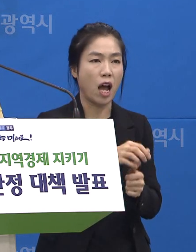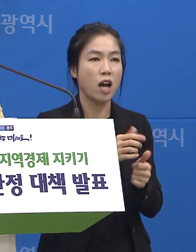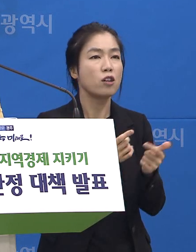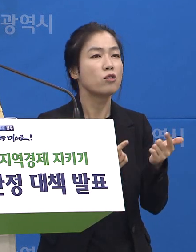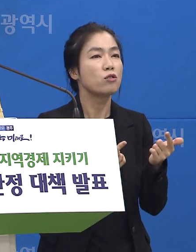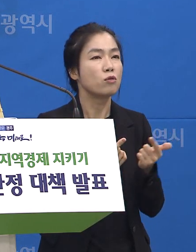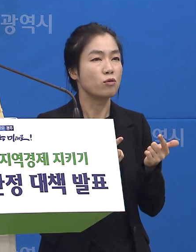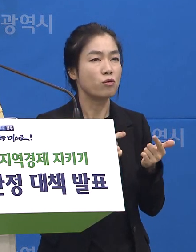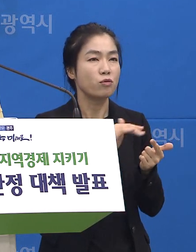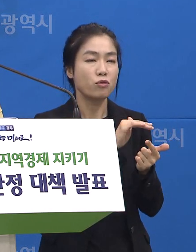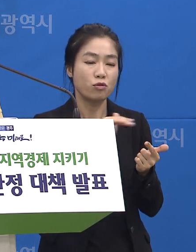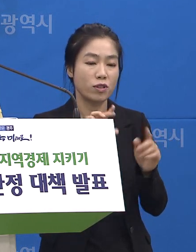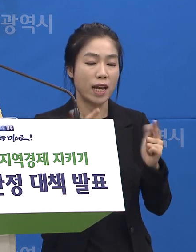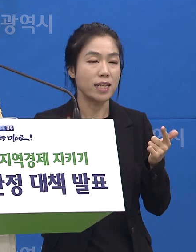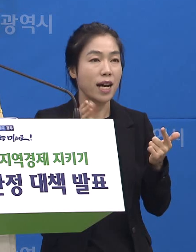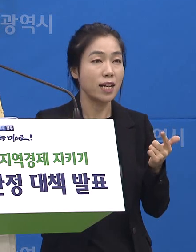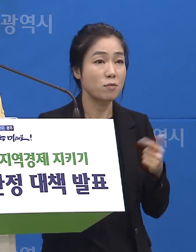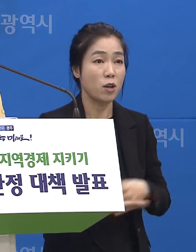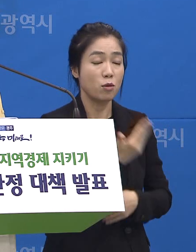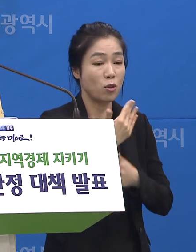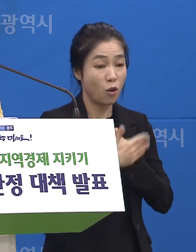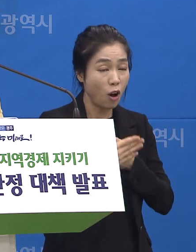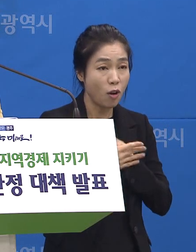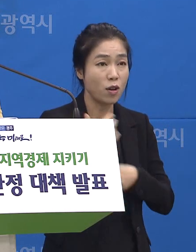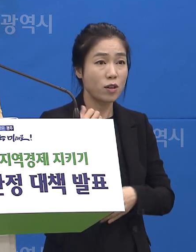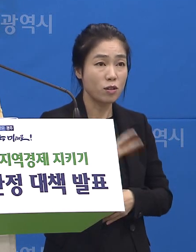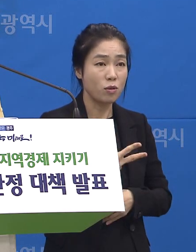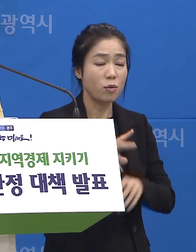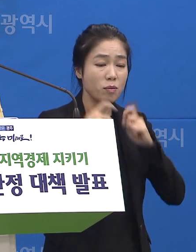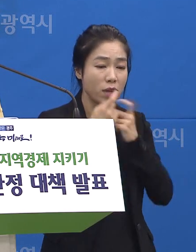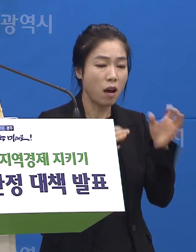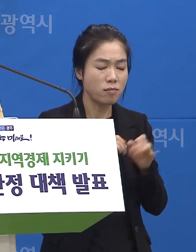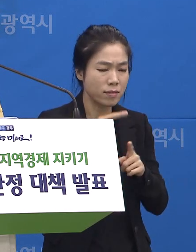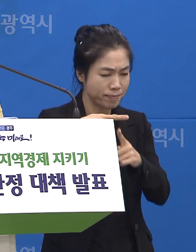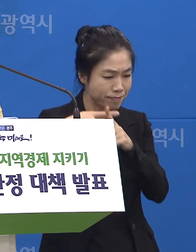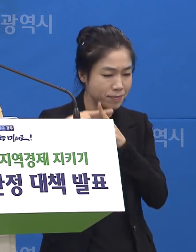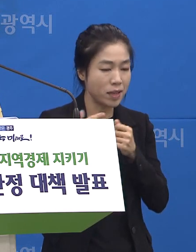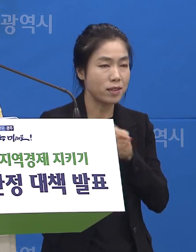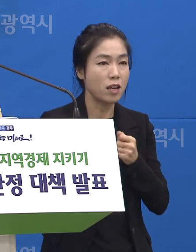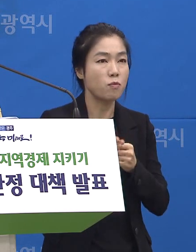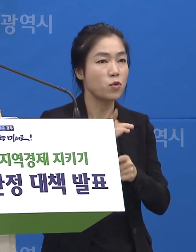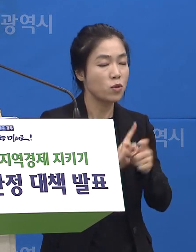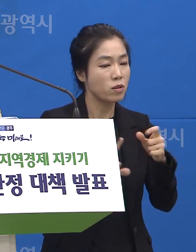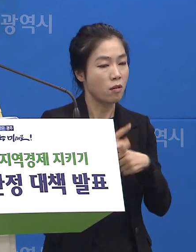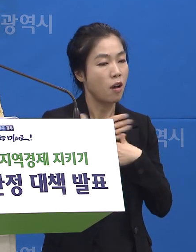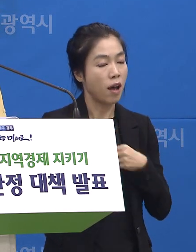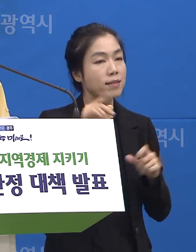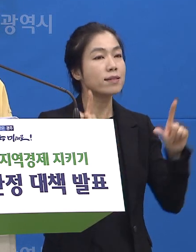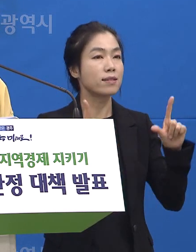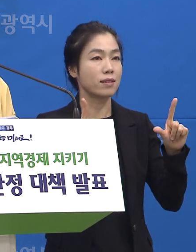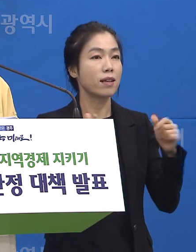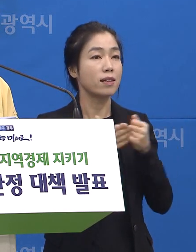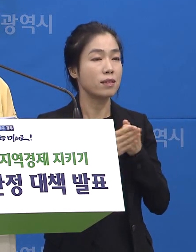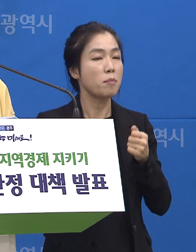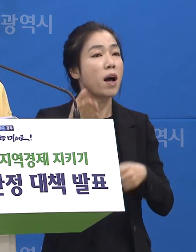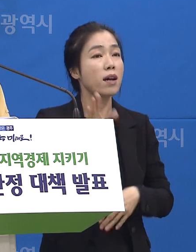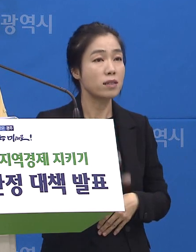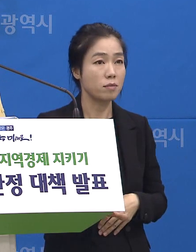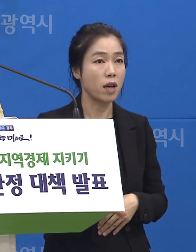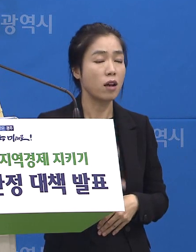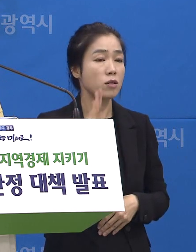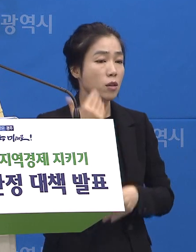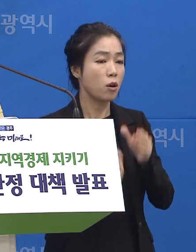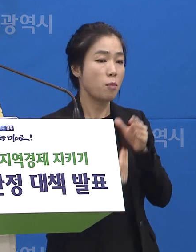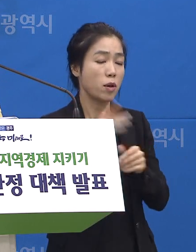아니지만 시민들의 협조와 소상공인, 자영업자들의 헌신으로 전차 안정세를 보이고 있습니다. 그렇지만